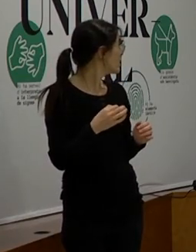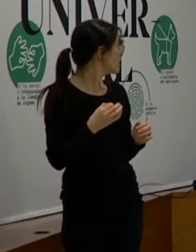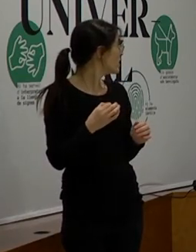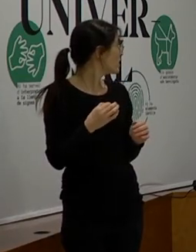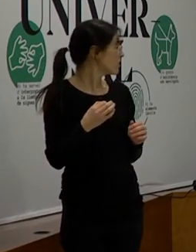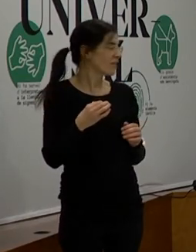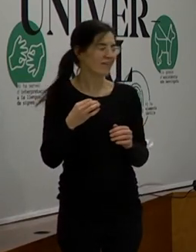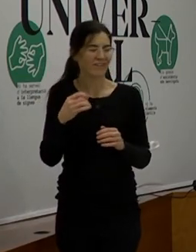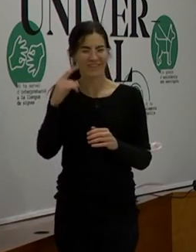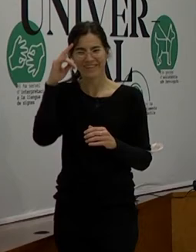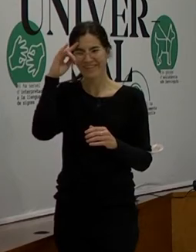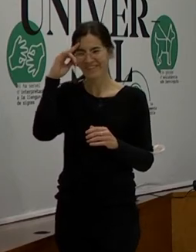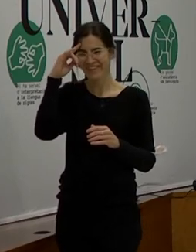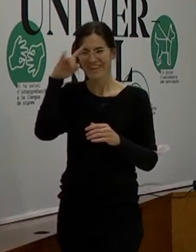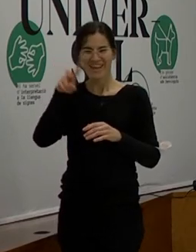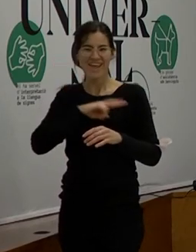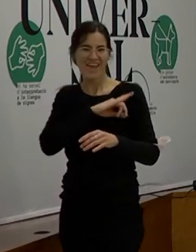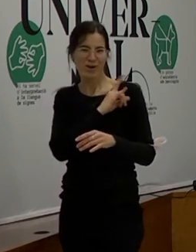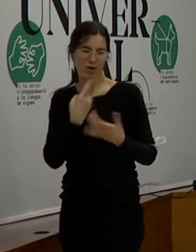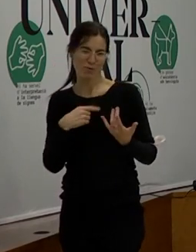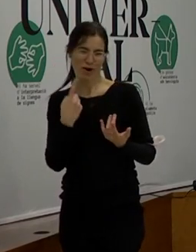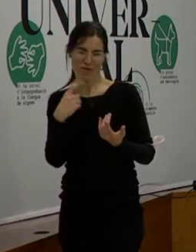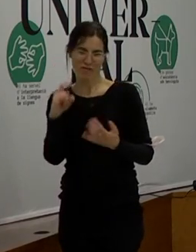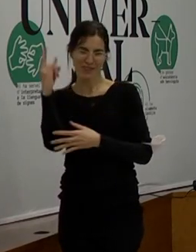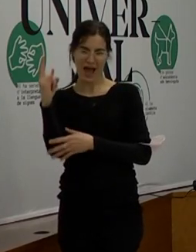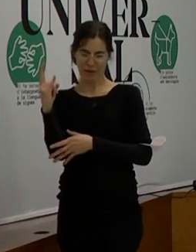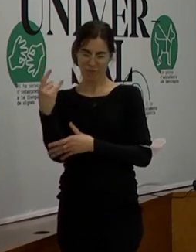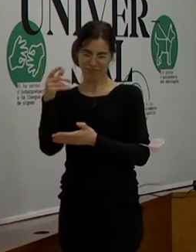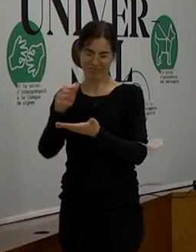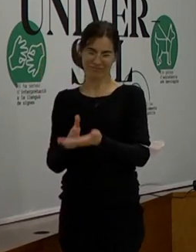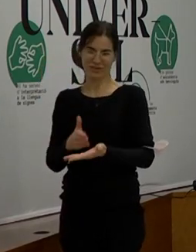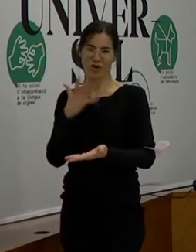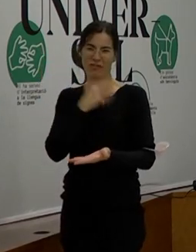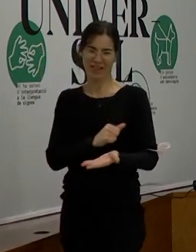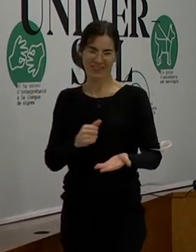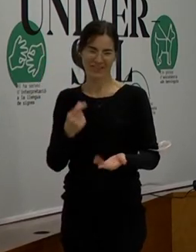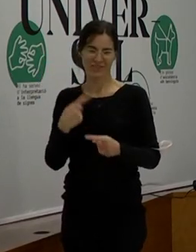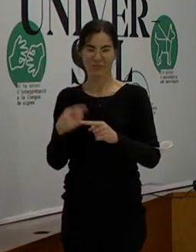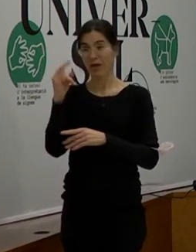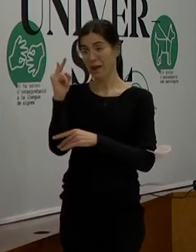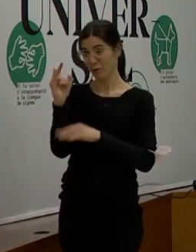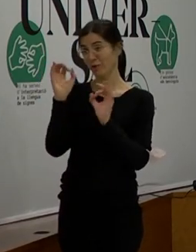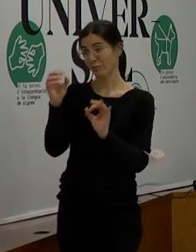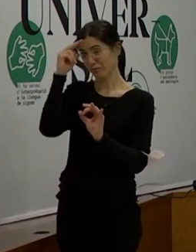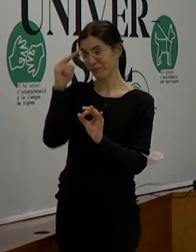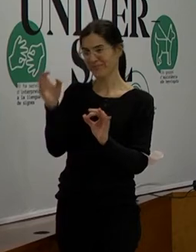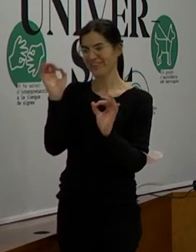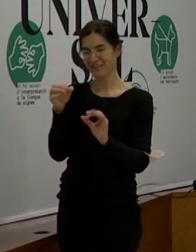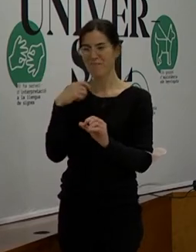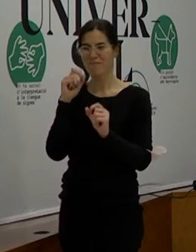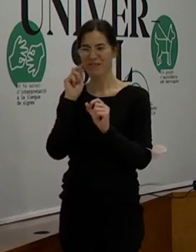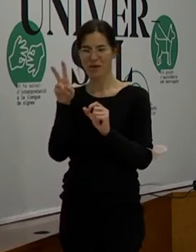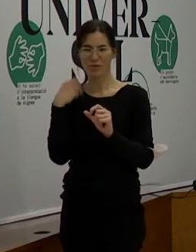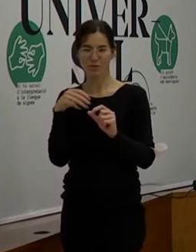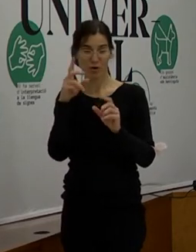medio, tío, o sea, va a ser que no, ¿vale? Pues es así, porque han dejado el arbolito. O sea, fixa't que és fort